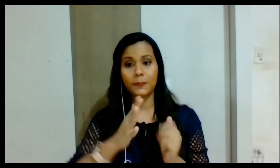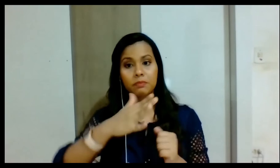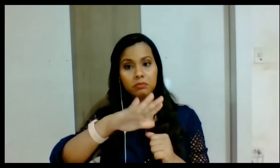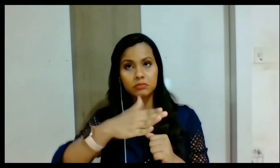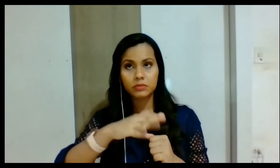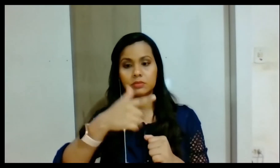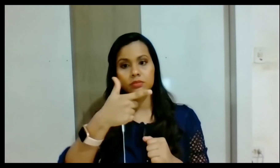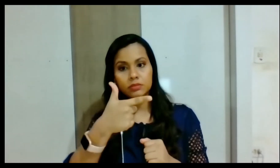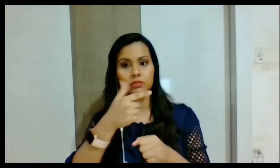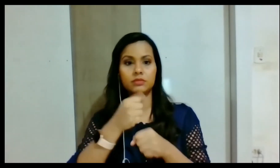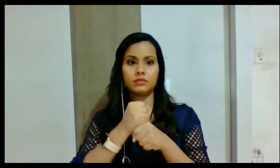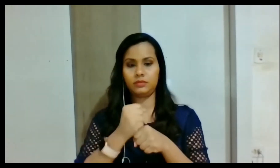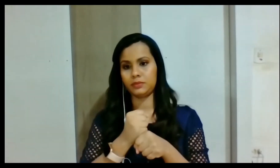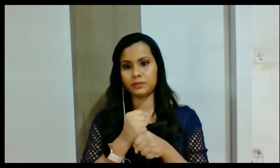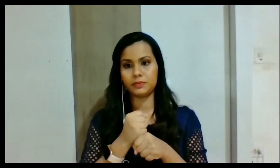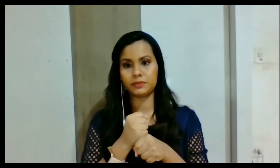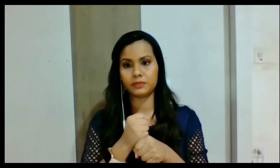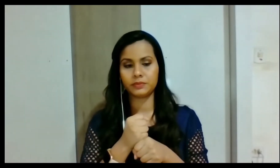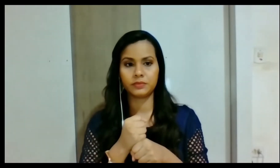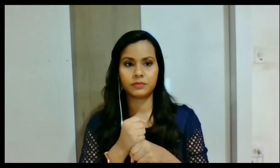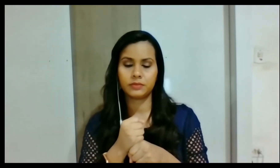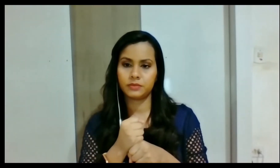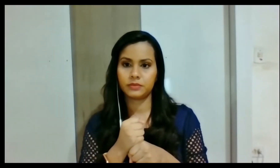curso de Libras, por quase 2 anos.